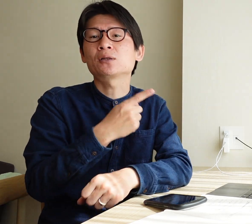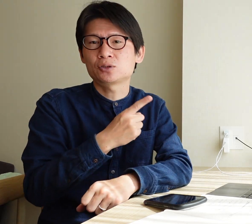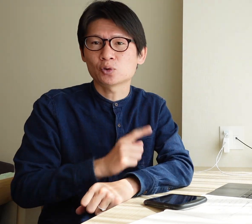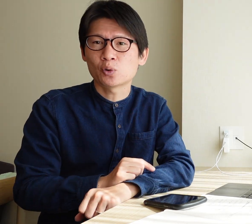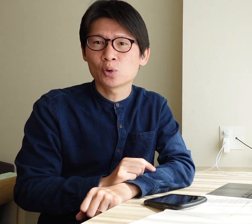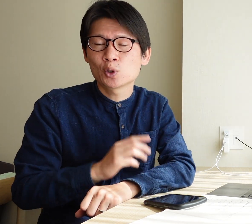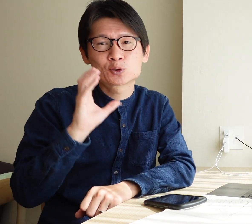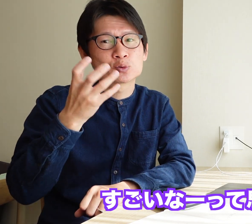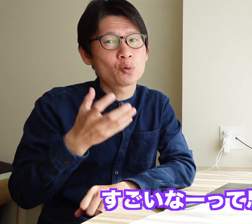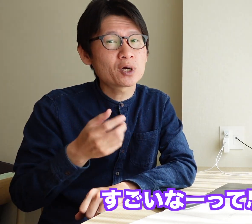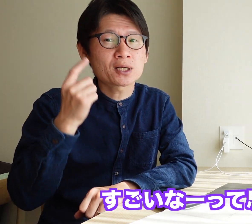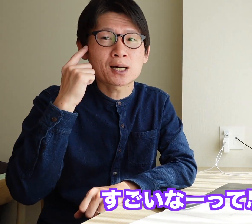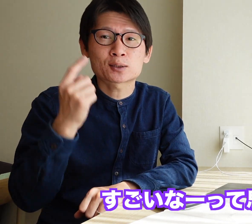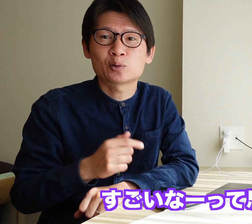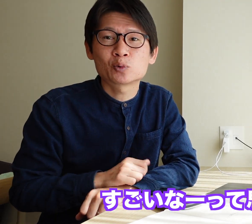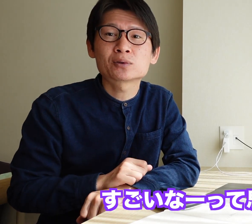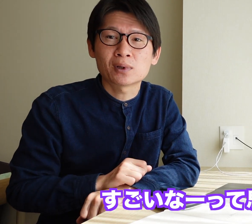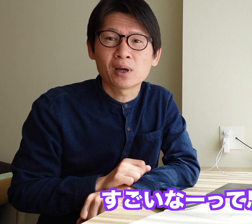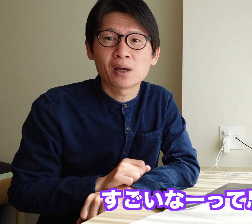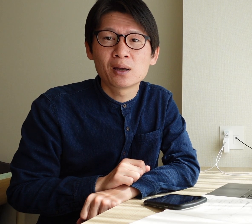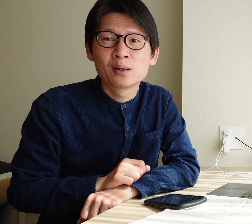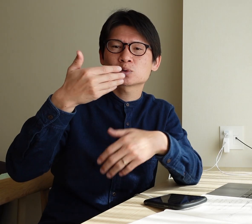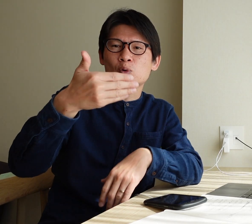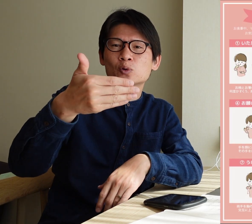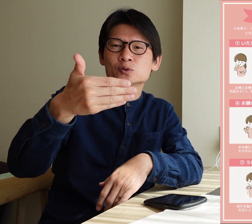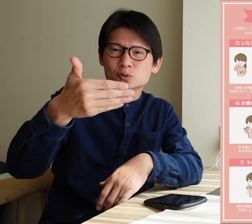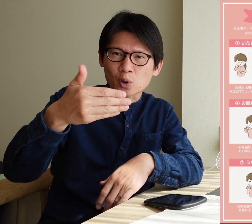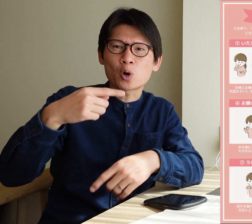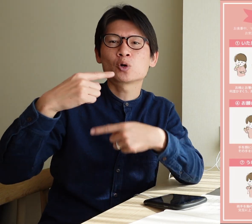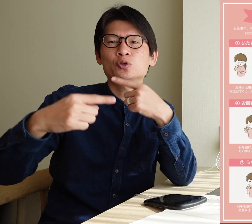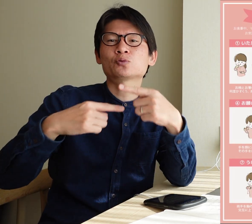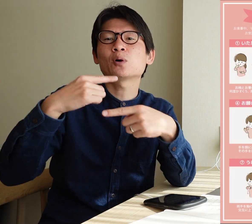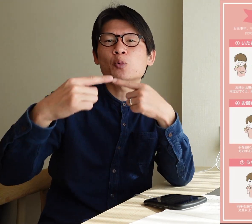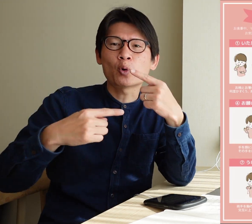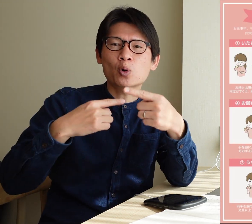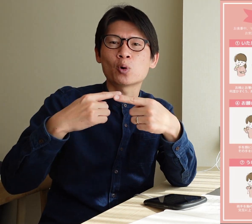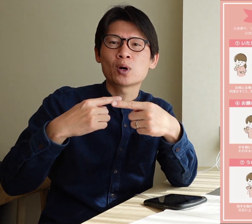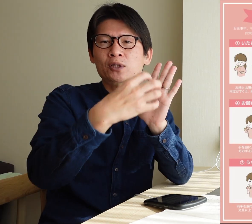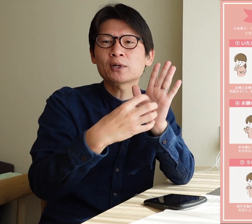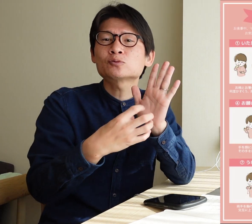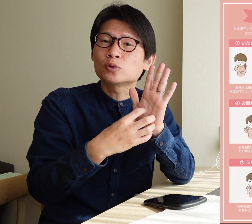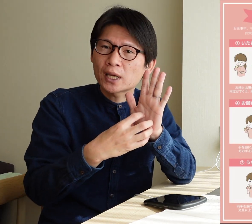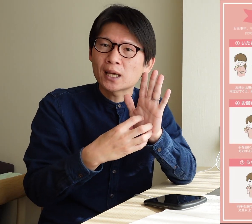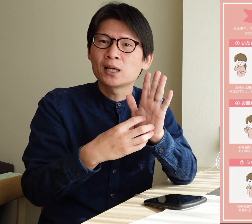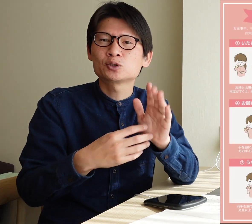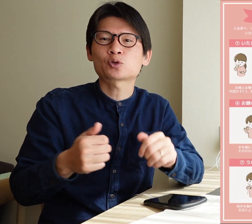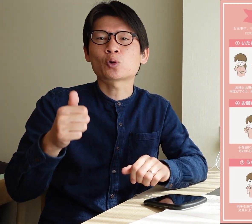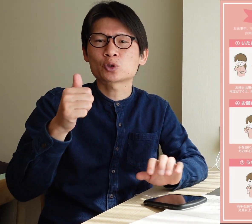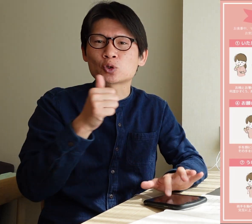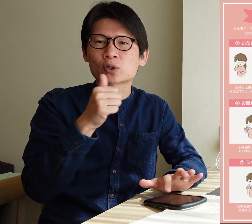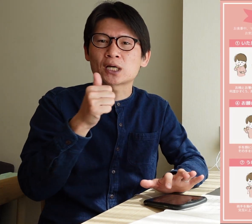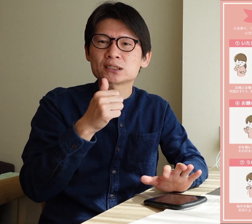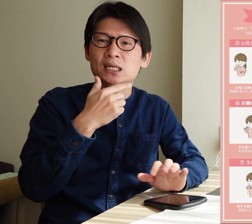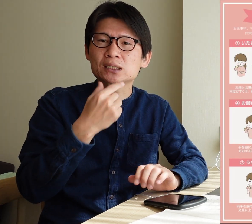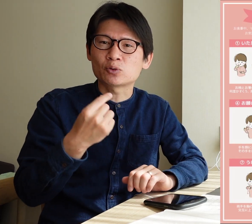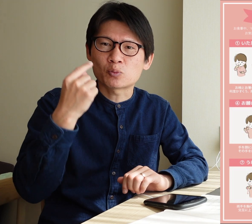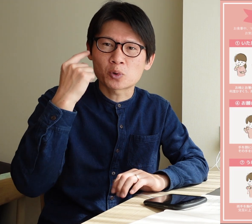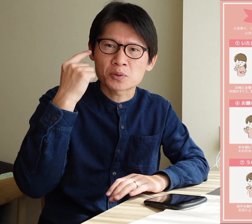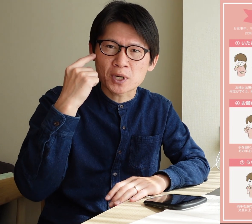ですよ。すごいなと思って、9つの手話も載ってますので、ちょっと紹介したいと思います